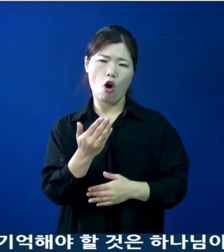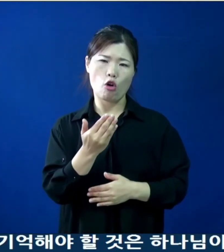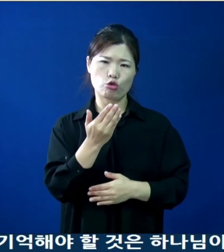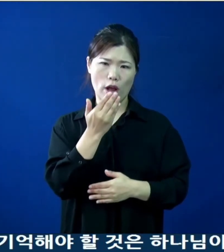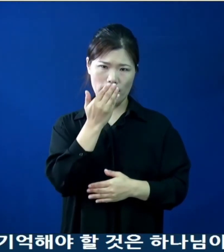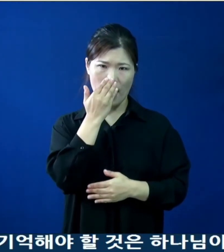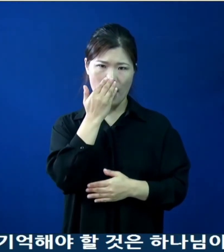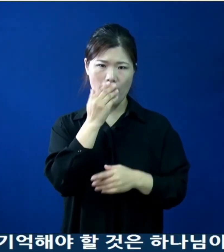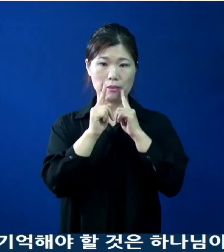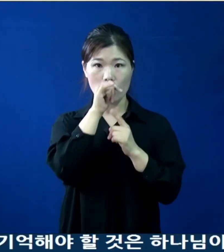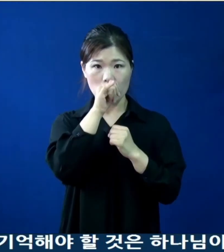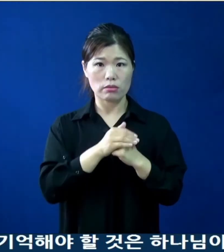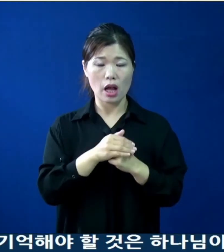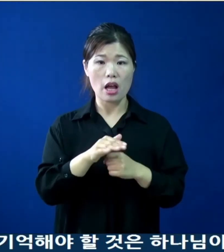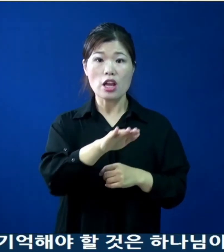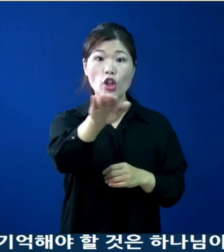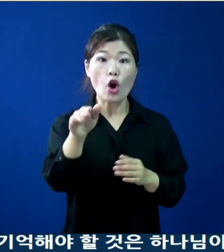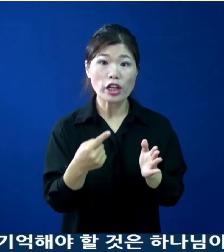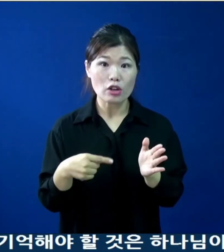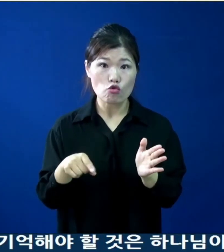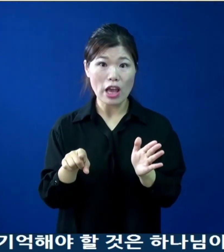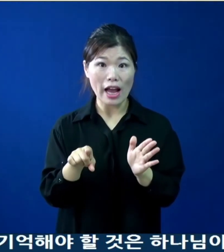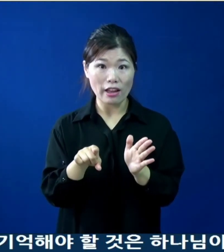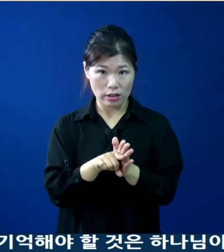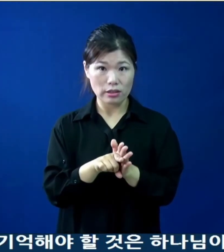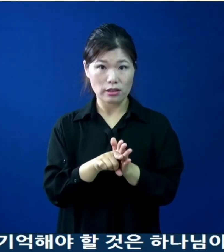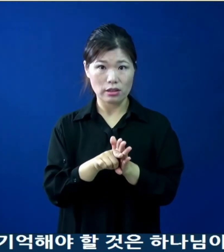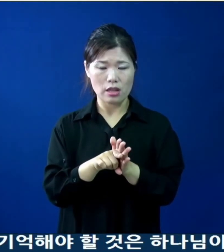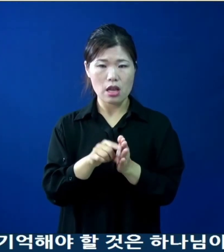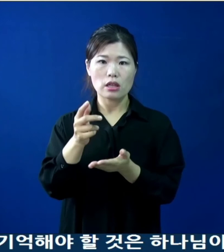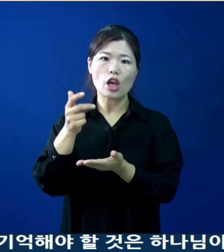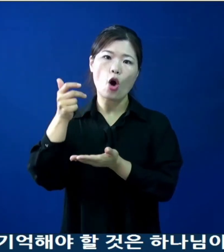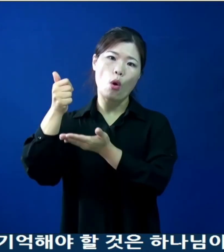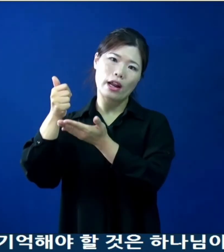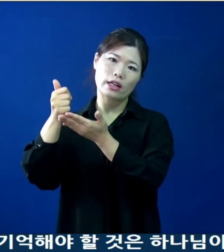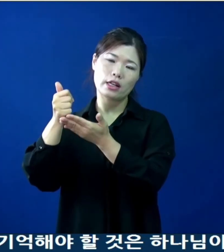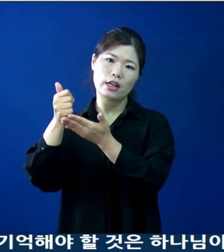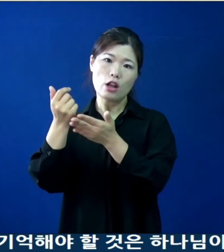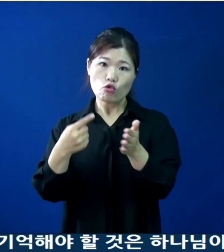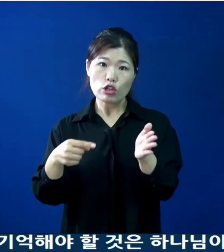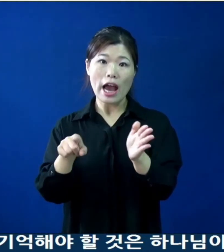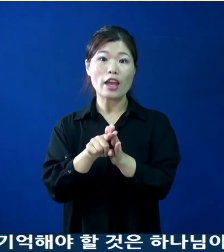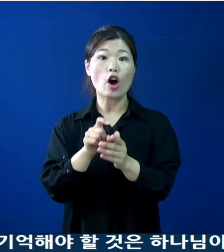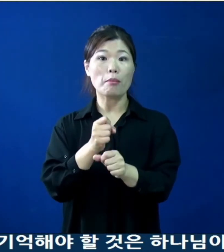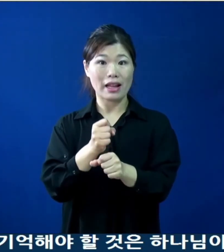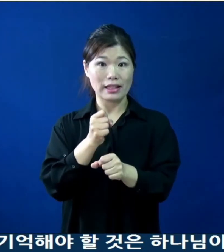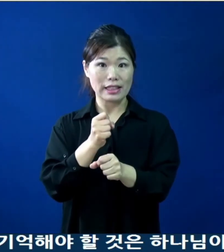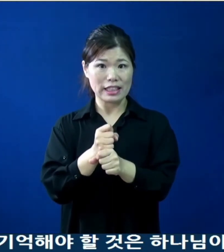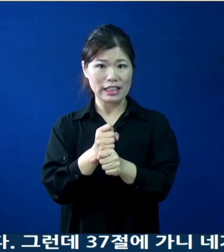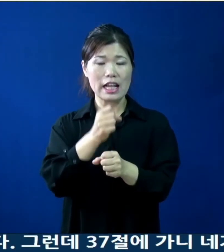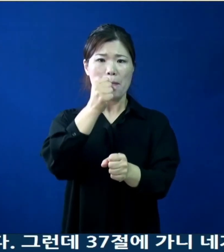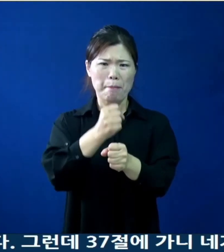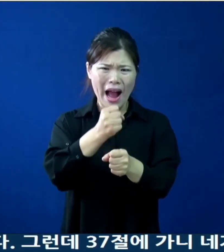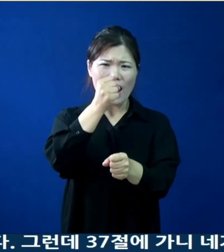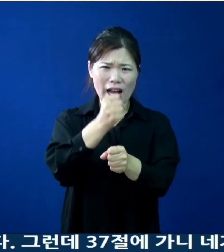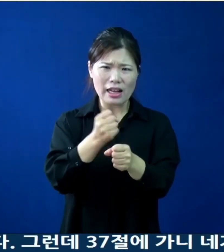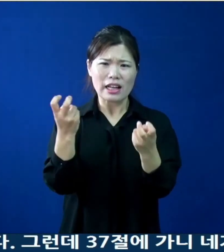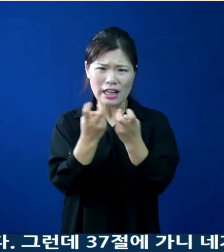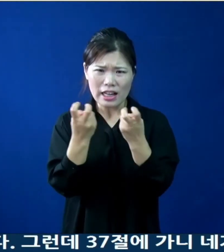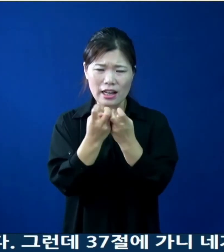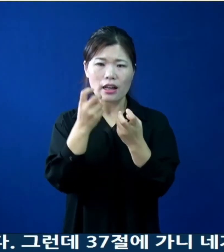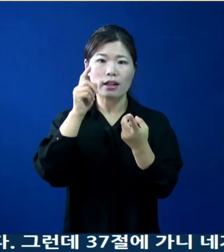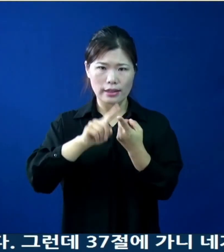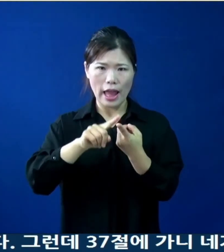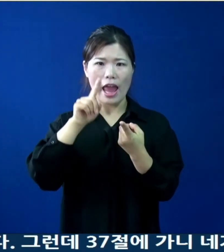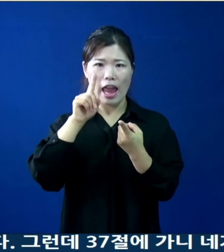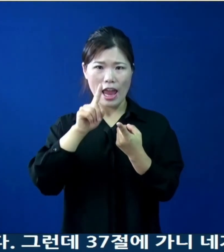그것을 너희를 위하여는 여호와를 위하여 만드는 제조 방식대로 향을